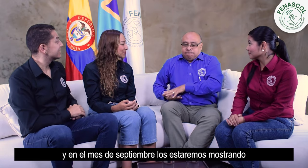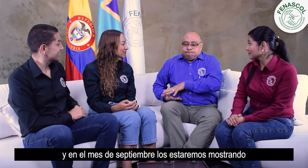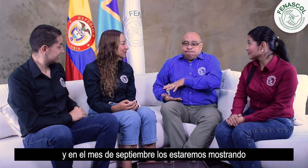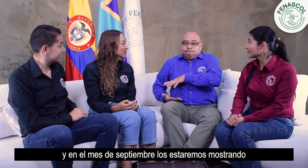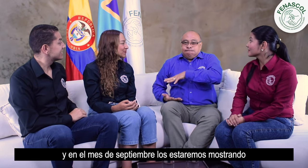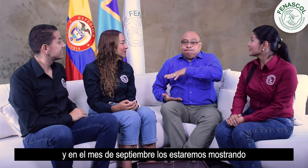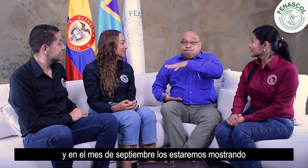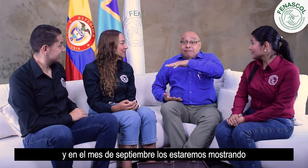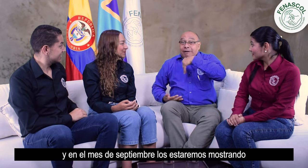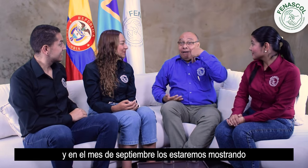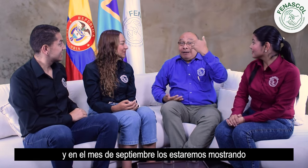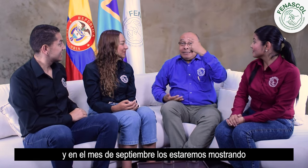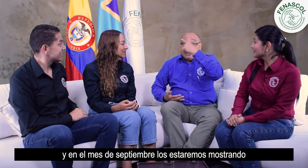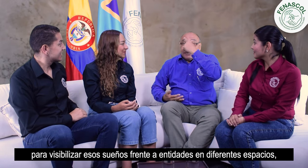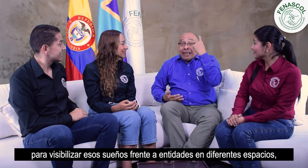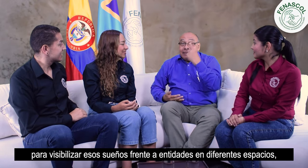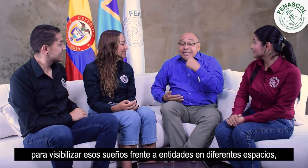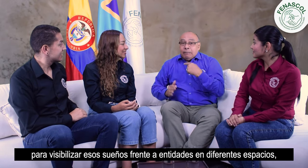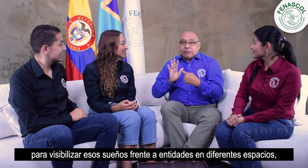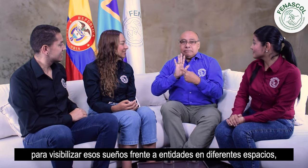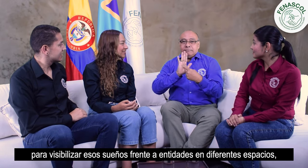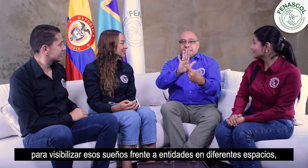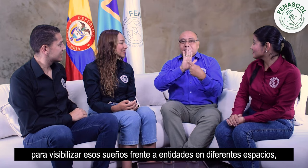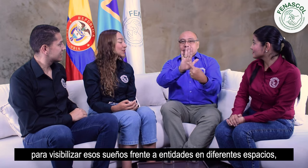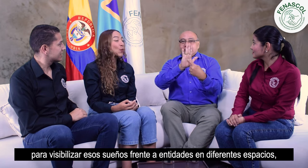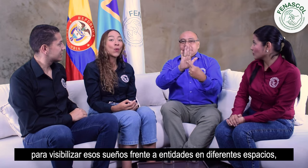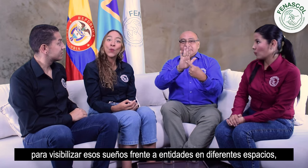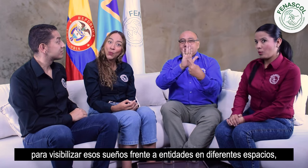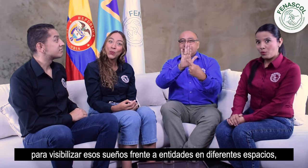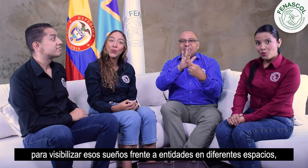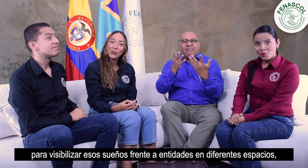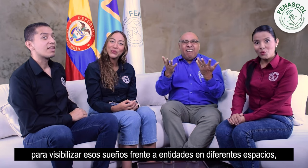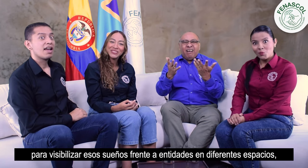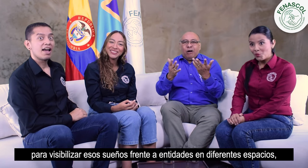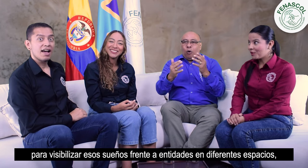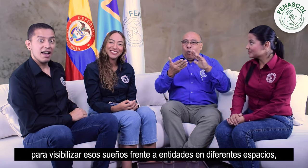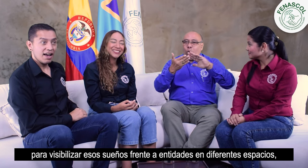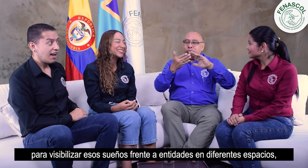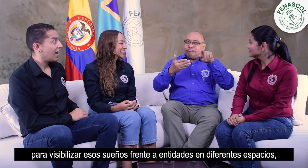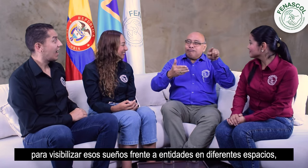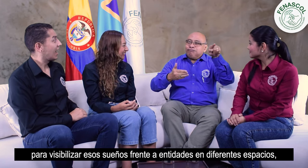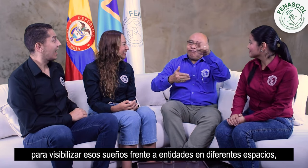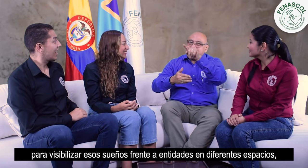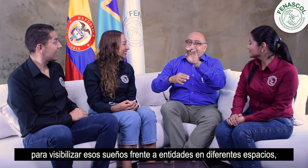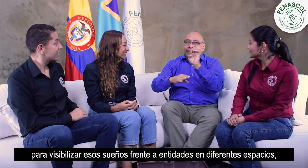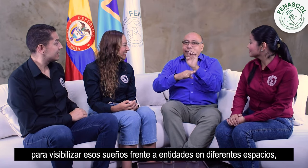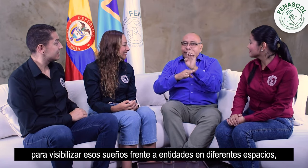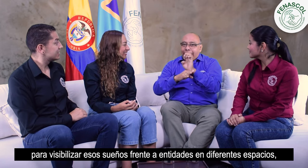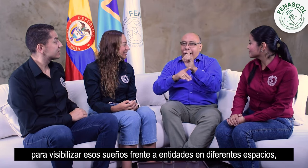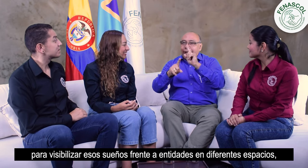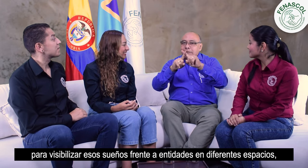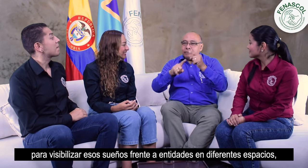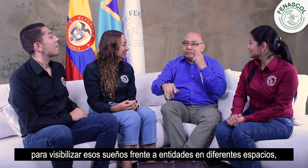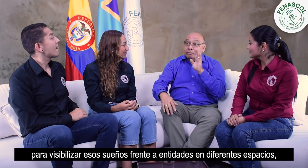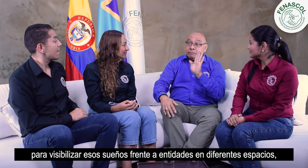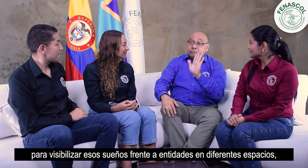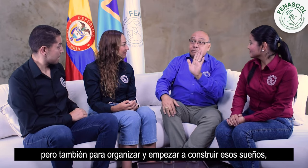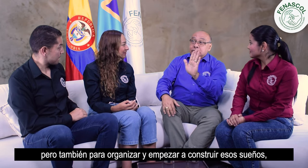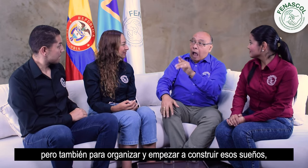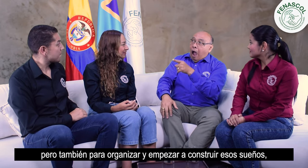septiembre los estaremos mostrando para visibilizar esos sueños frente a entidades en diferentes espacios. Pero